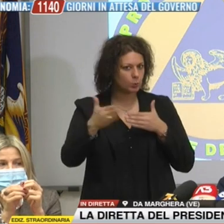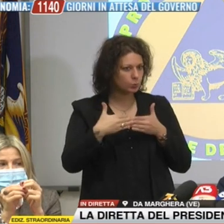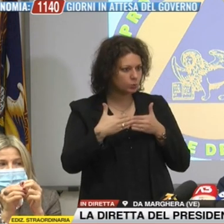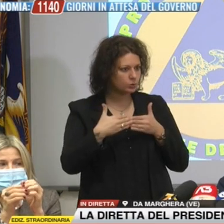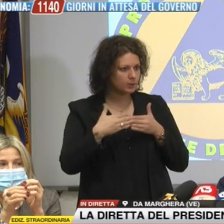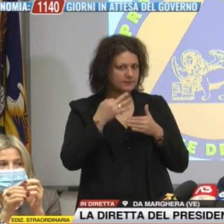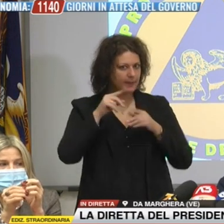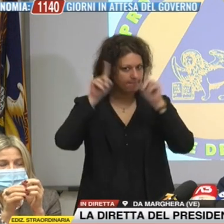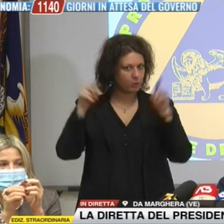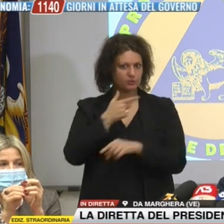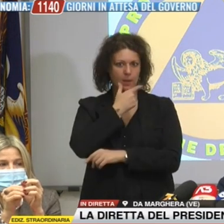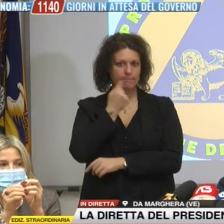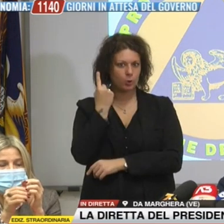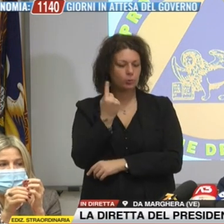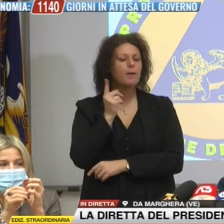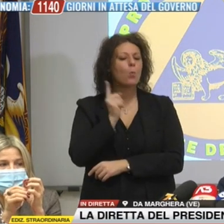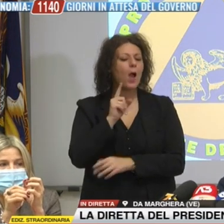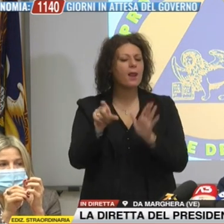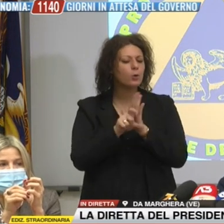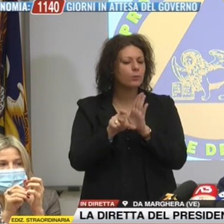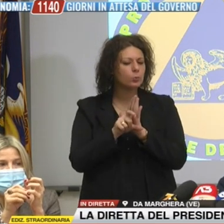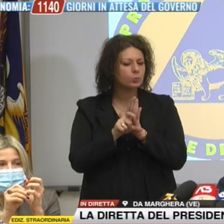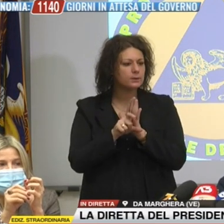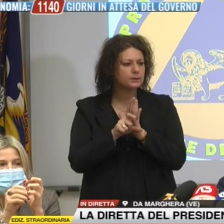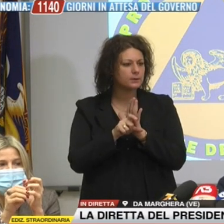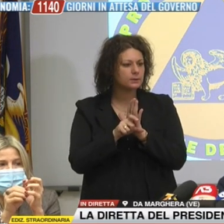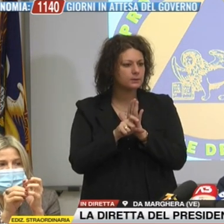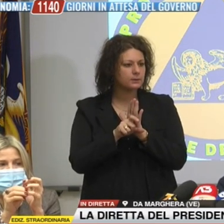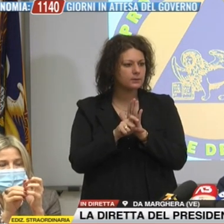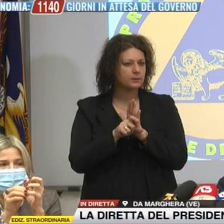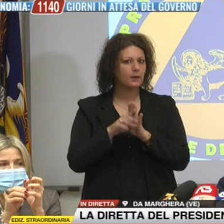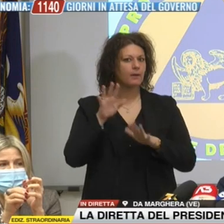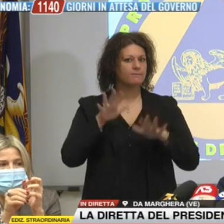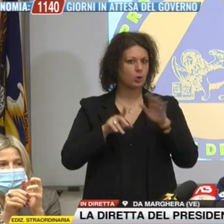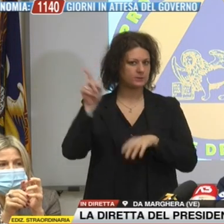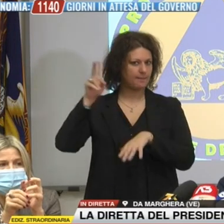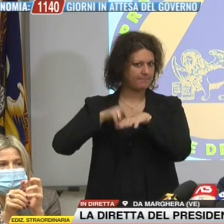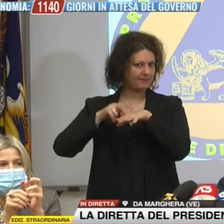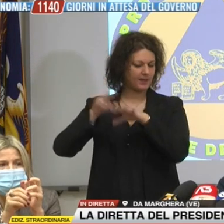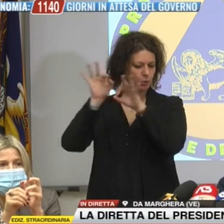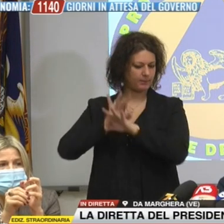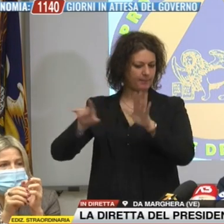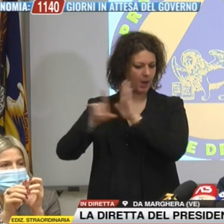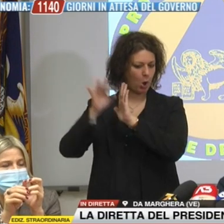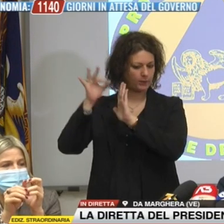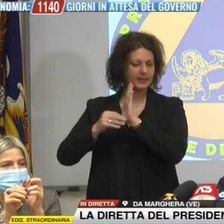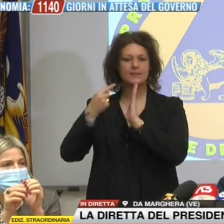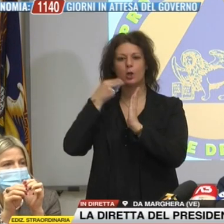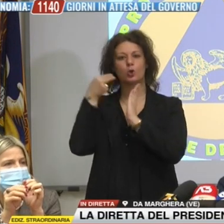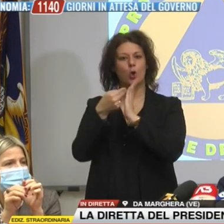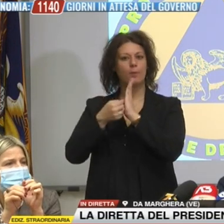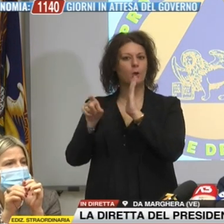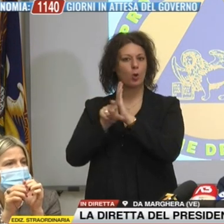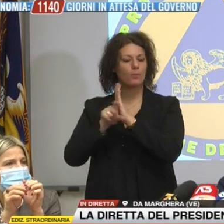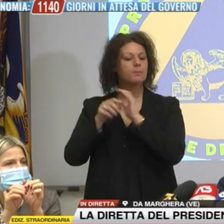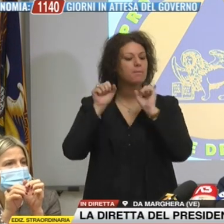in tutta la provincia di Belluno, in quali comuni in particolare? Forse ci sarà poi un'ordinanza del prefetto che lo spiega nei dettagli. Se può essere un po' più